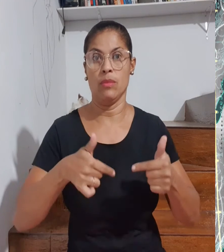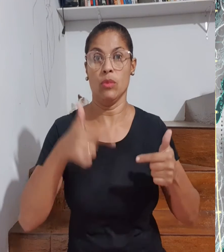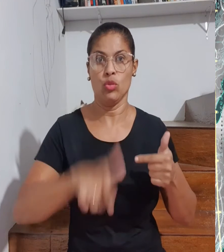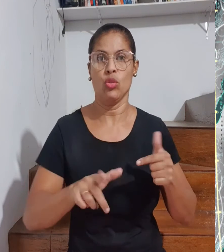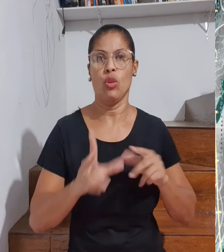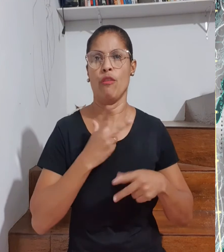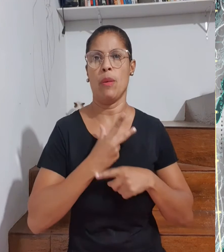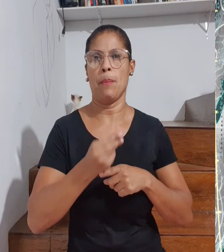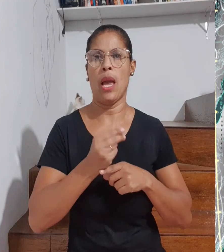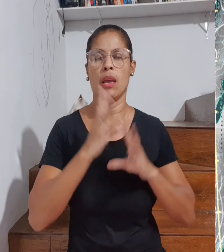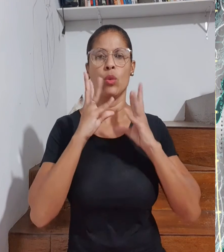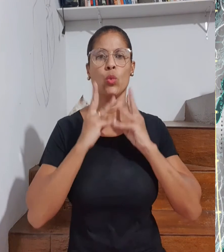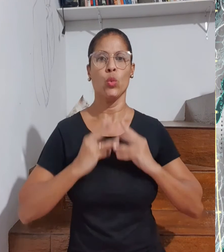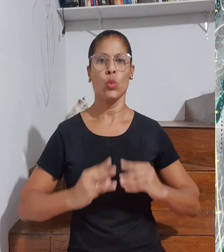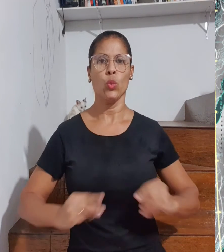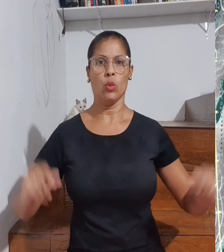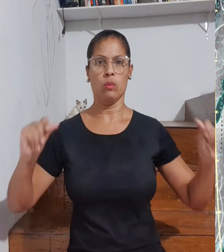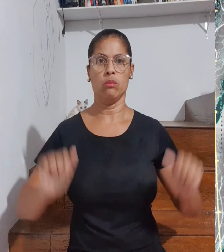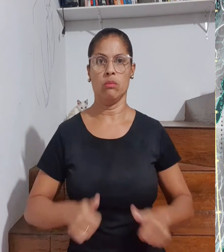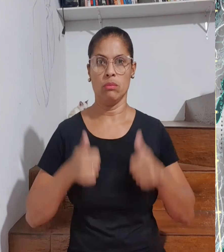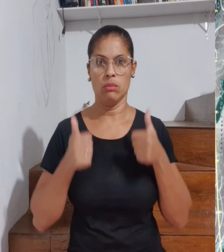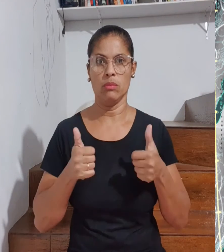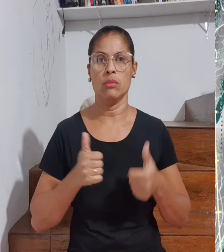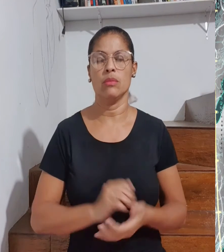é um antídoto contra essas intoxicações.